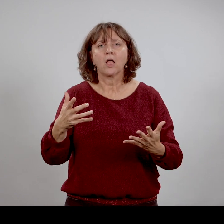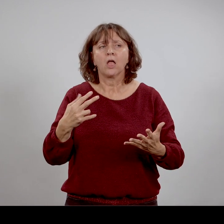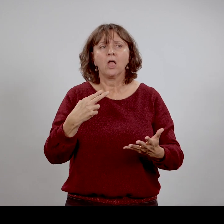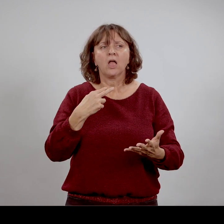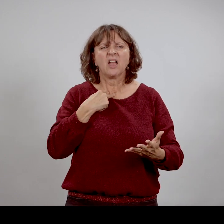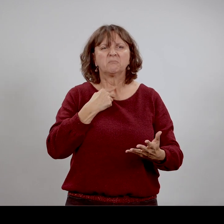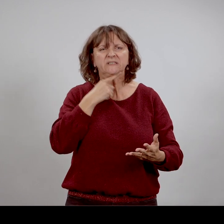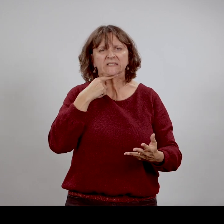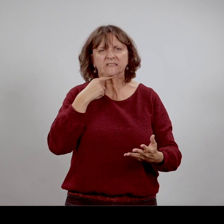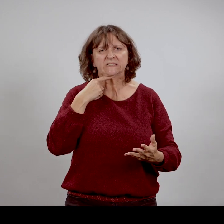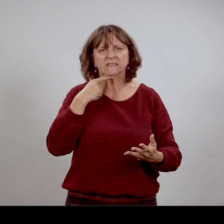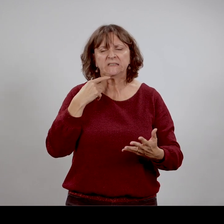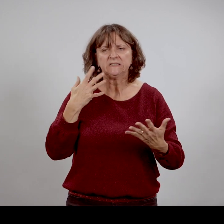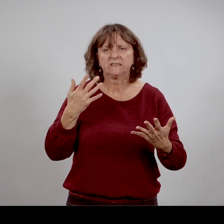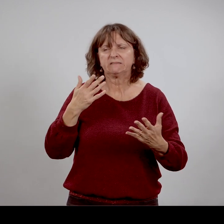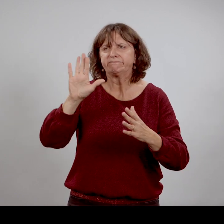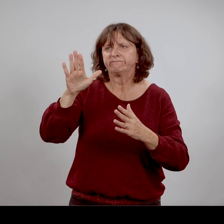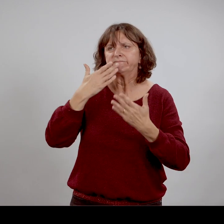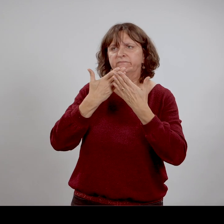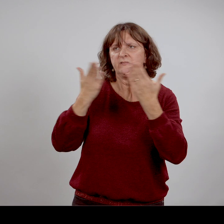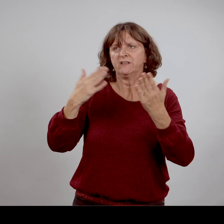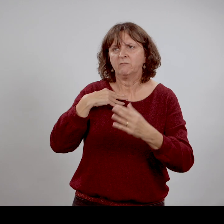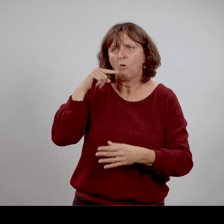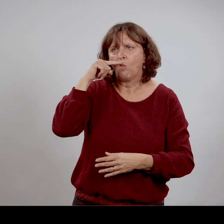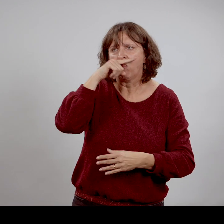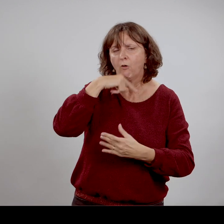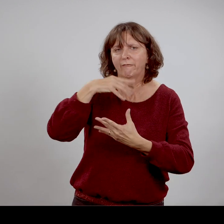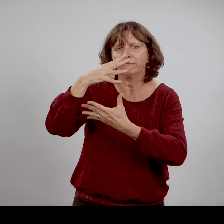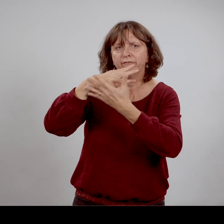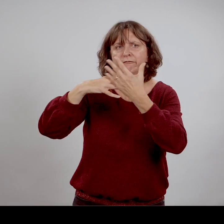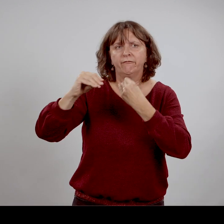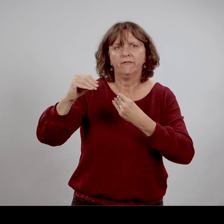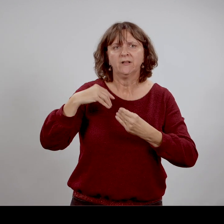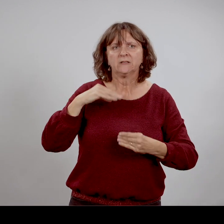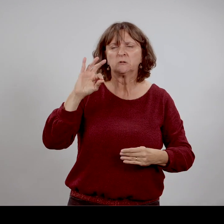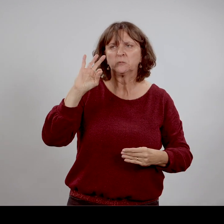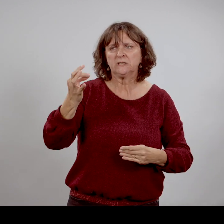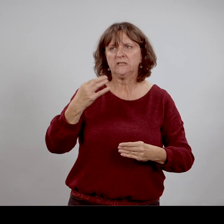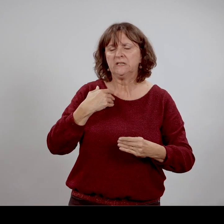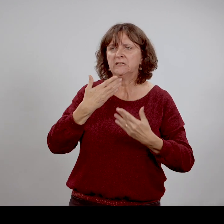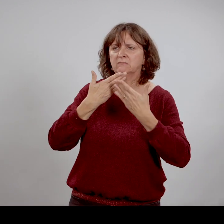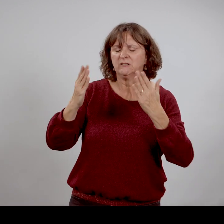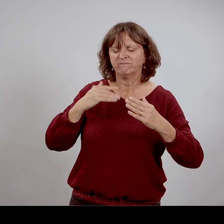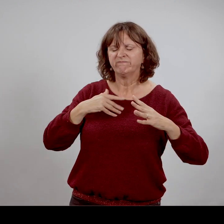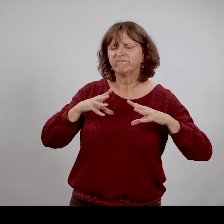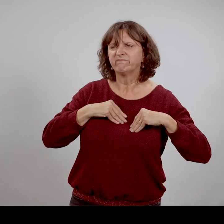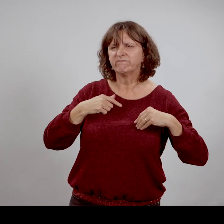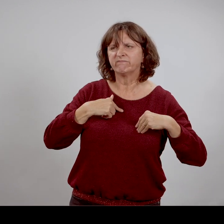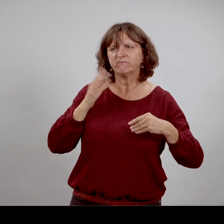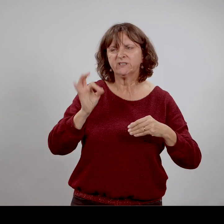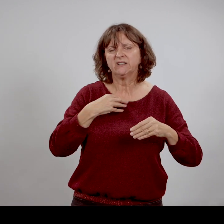Joël dut avouer son mensonge, reconnaître qu'il était un vrai déserteur, et il